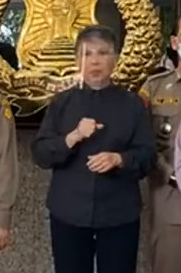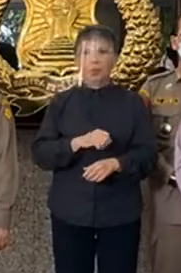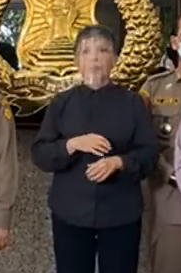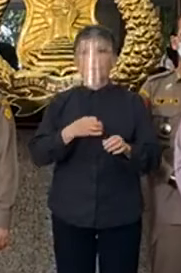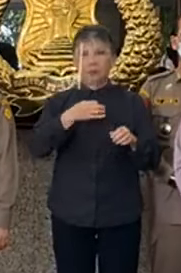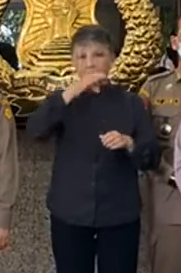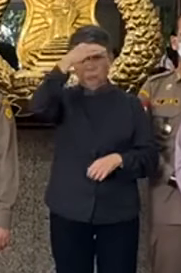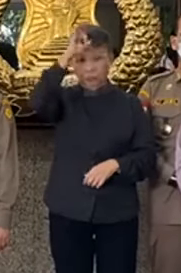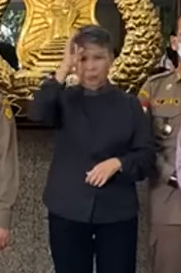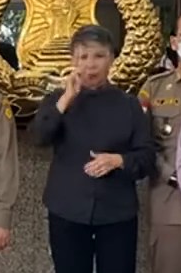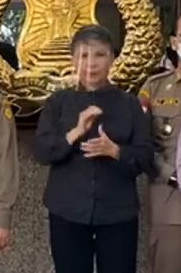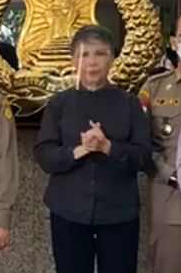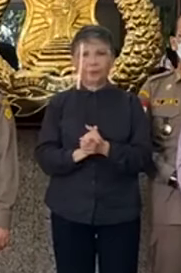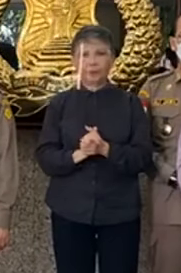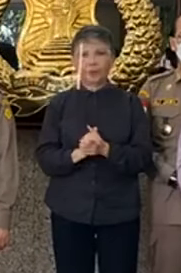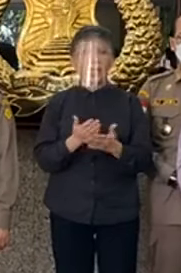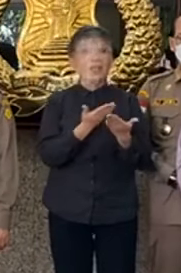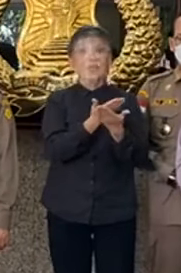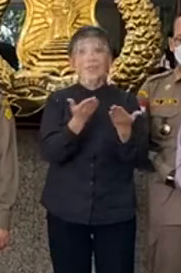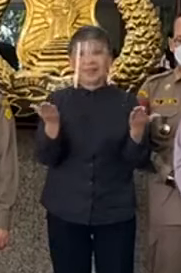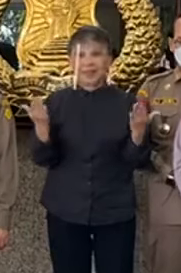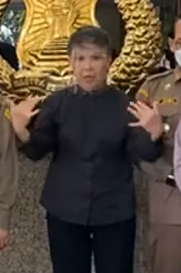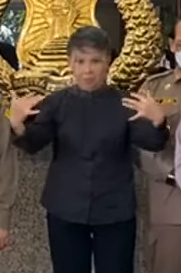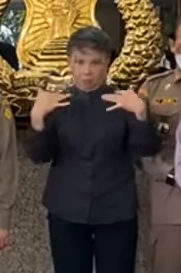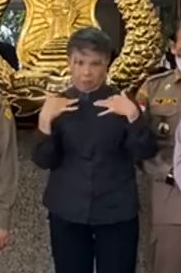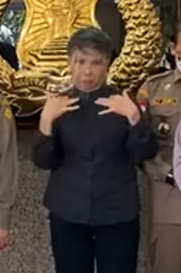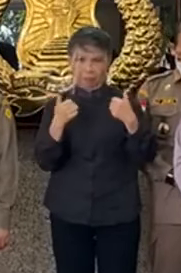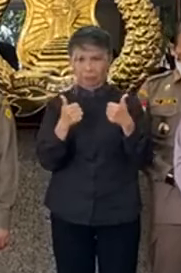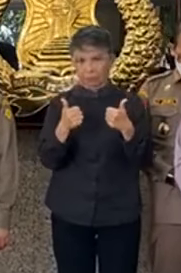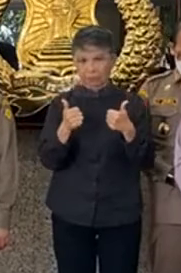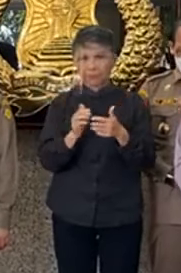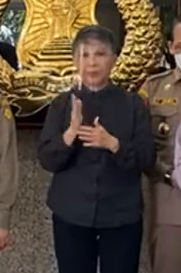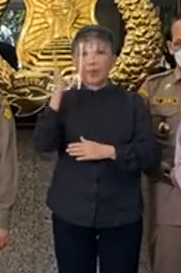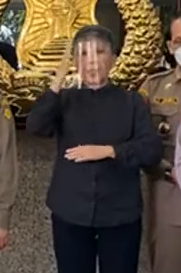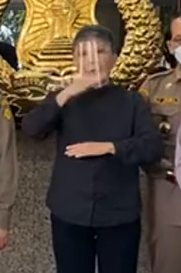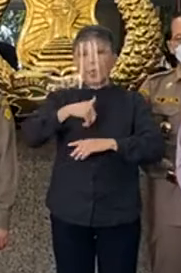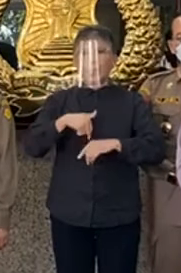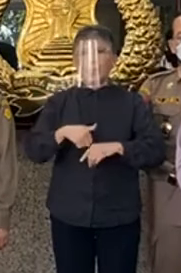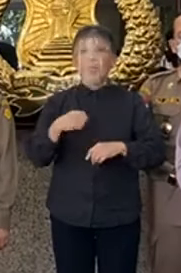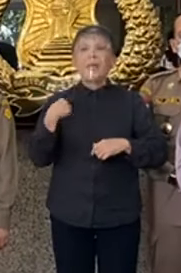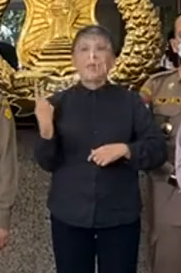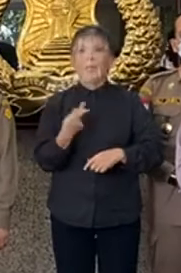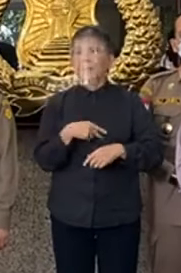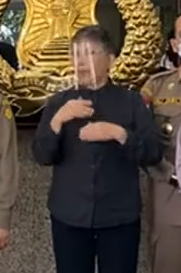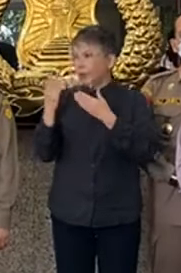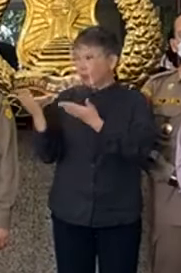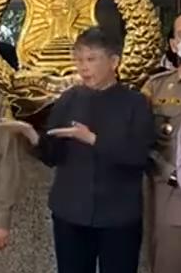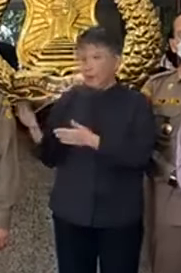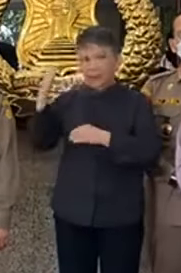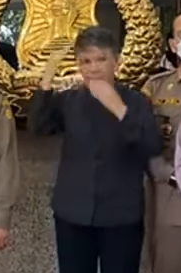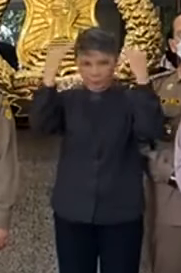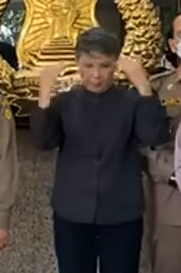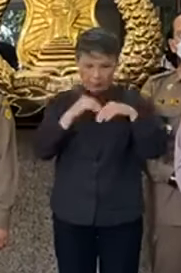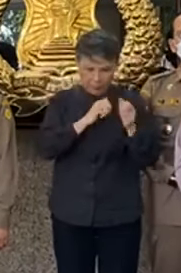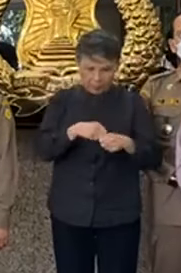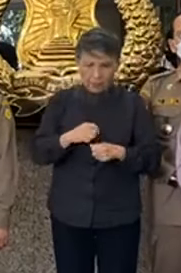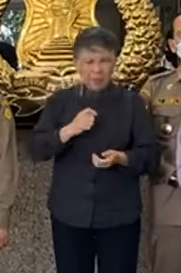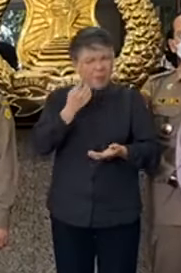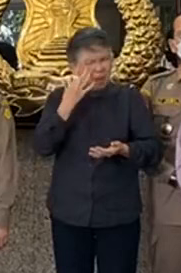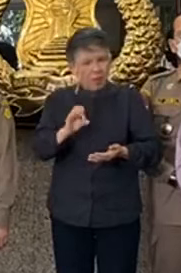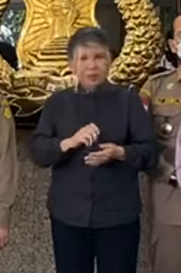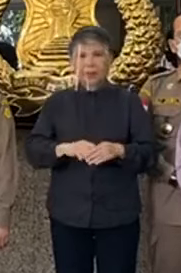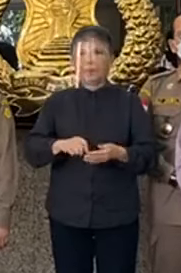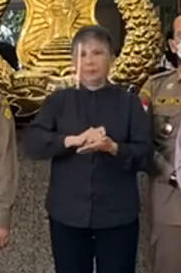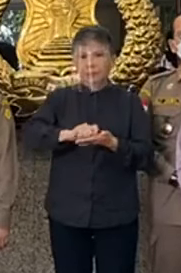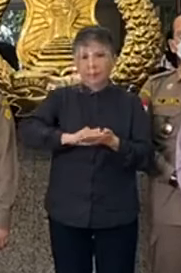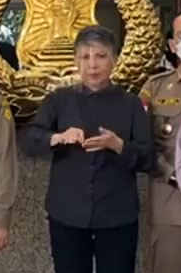Polri, serta seluruh rekan-rekan media yang hari ini kami dengan Bapak Menteri Pertanian baru saja